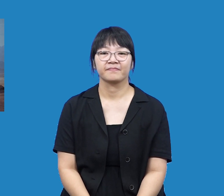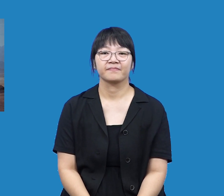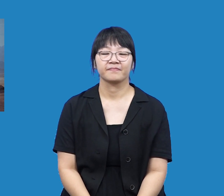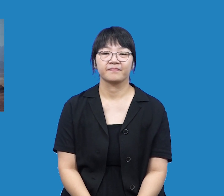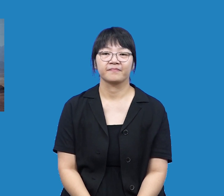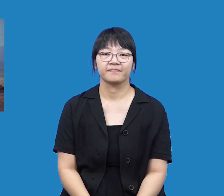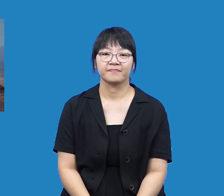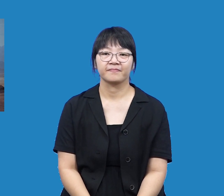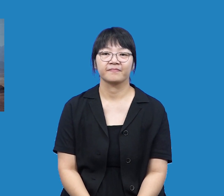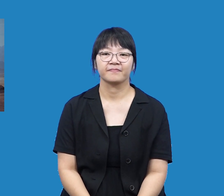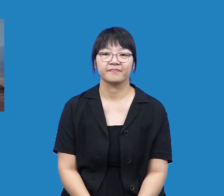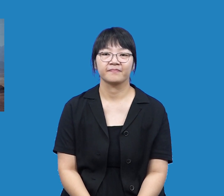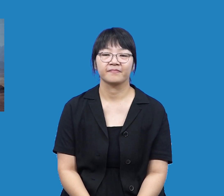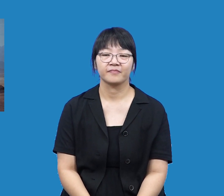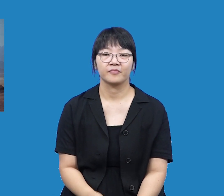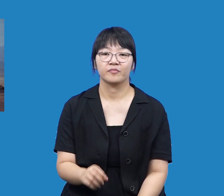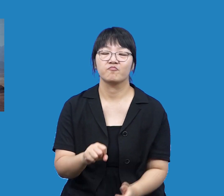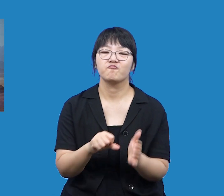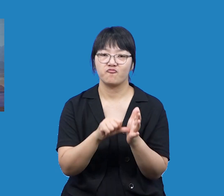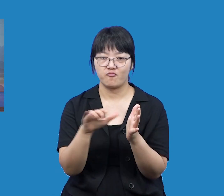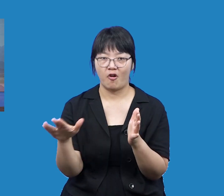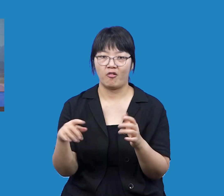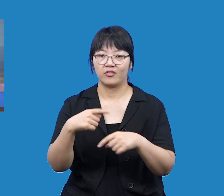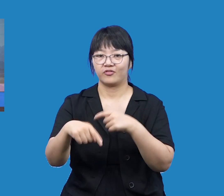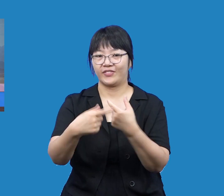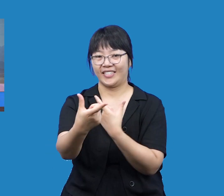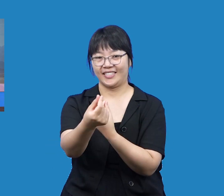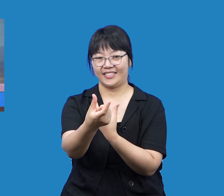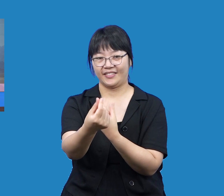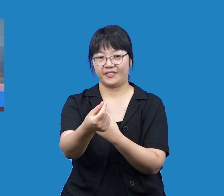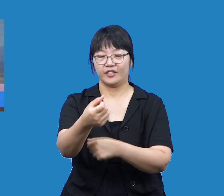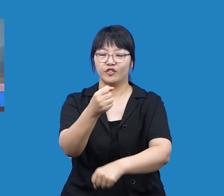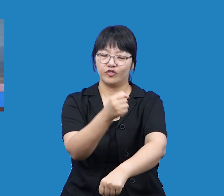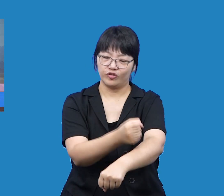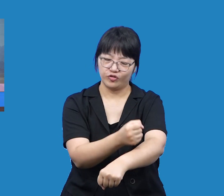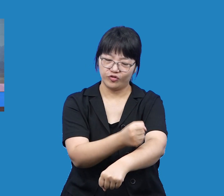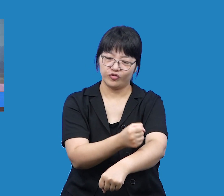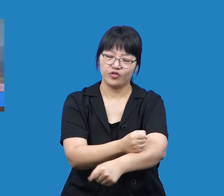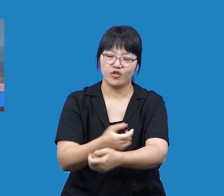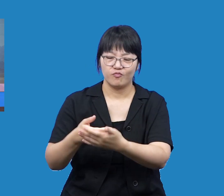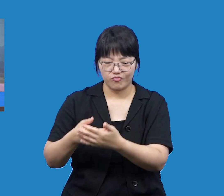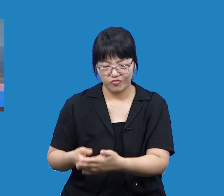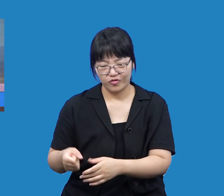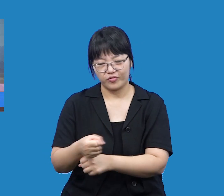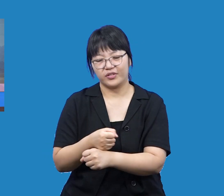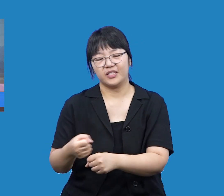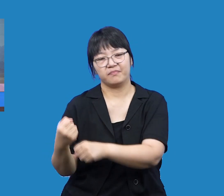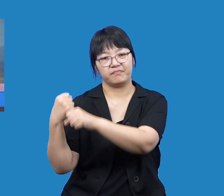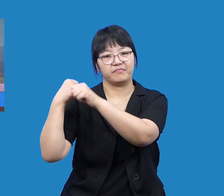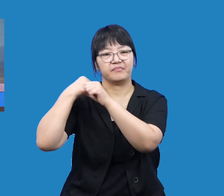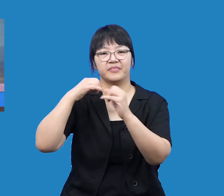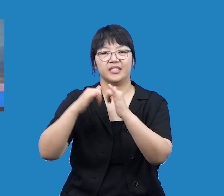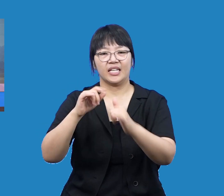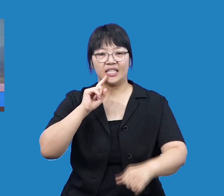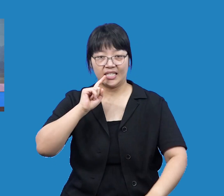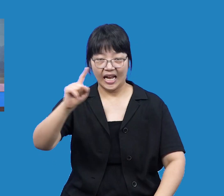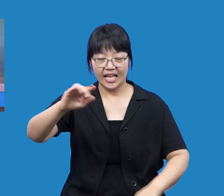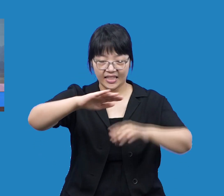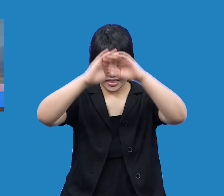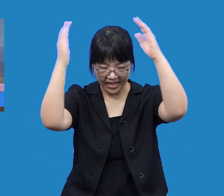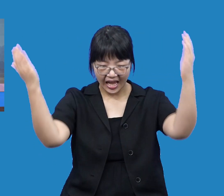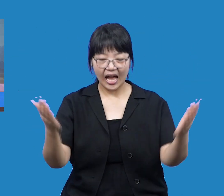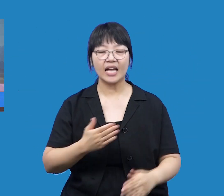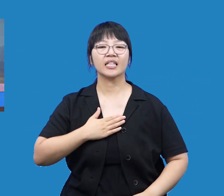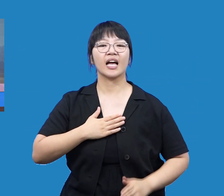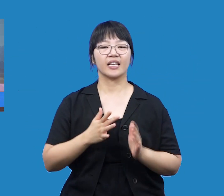말씀입니다. 잘 아는 말씀이시죠. 같이 읽습니다. 시작. 수고하고 무거운 짐진 자들아 다